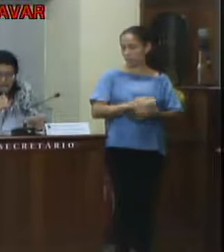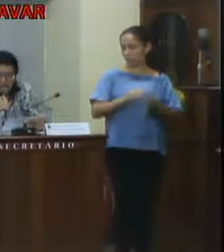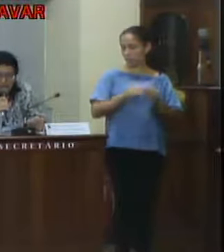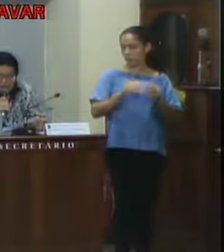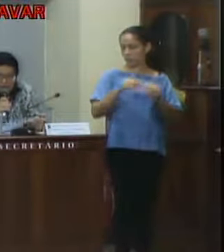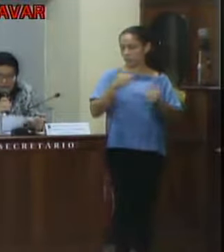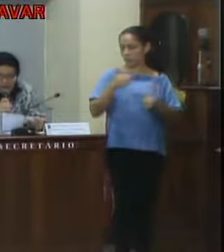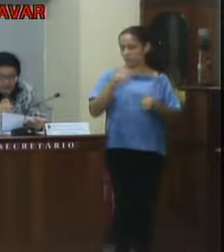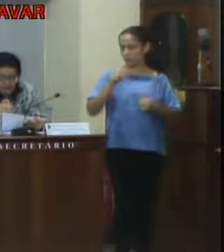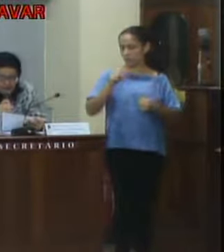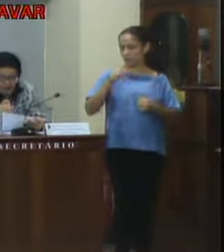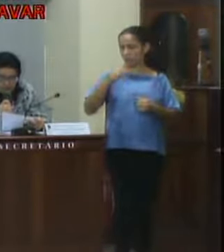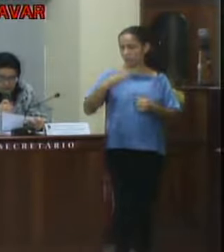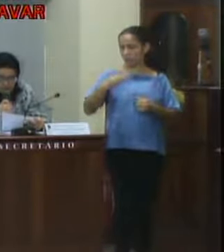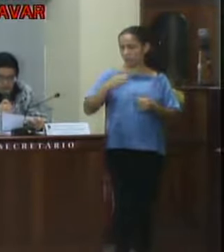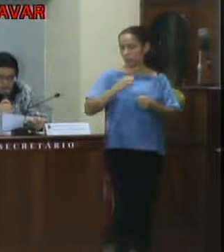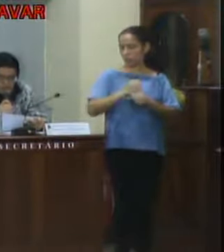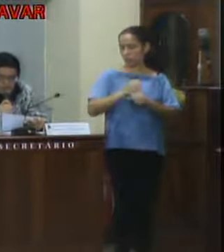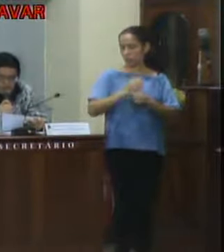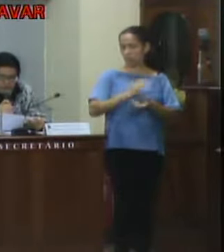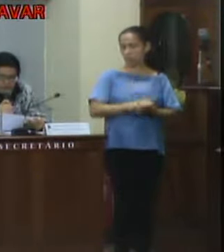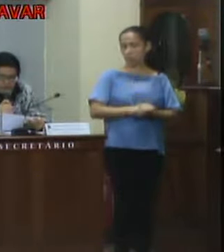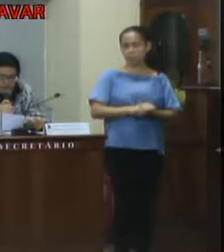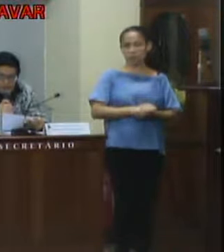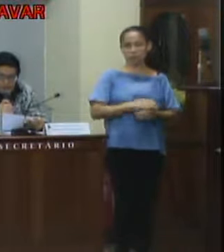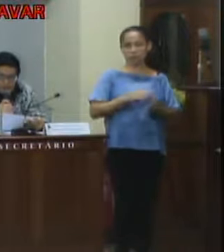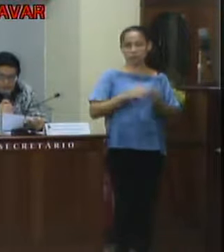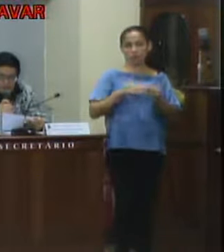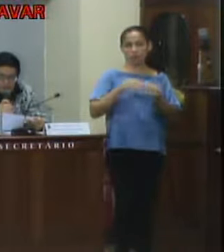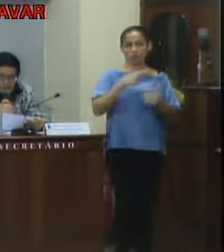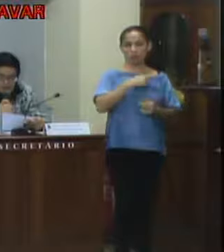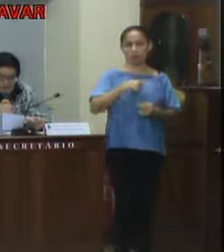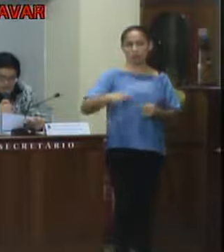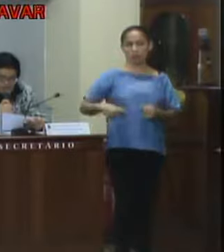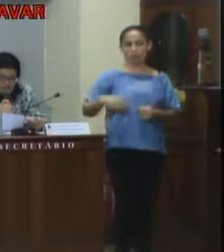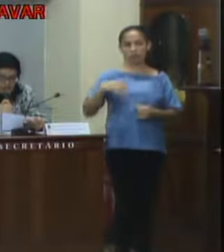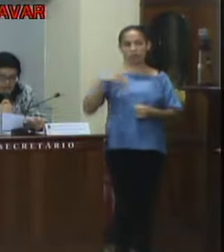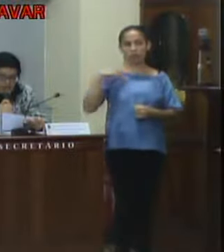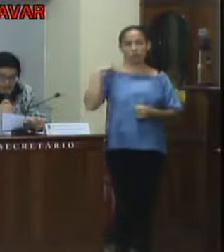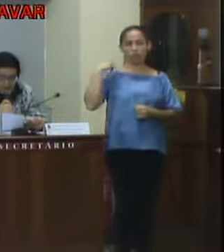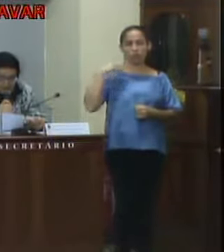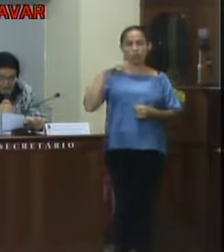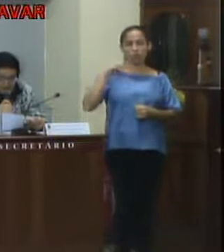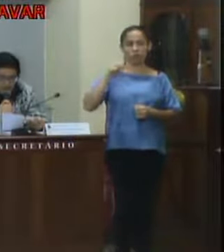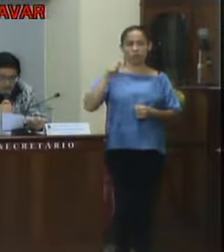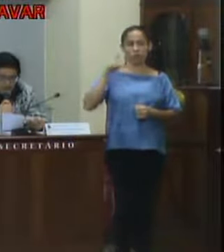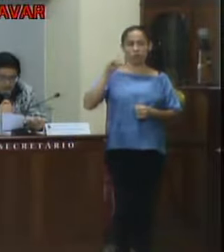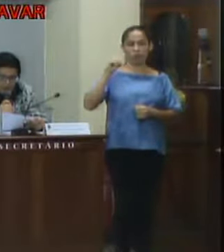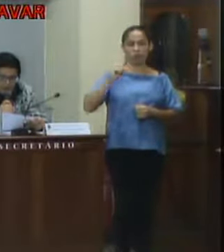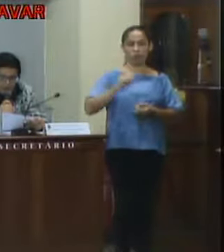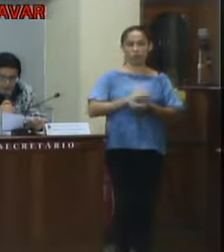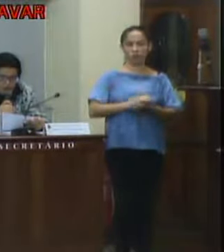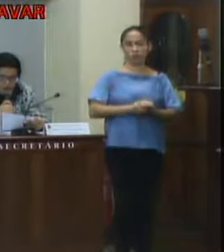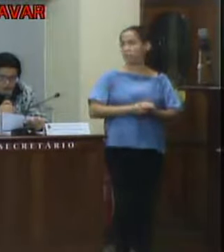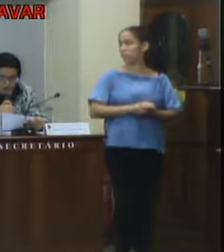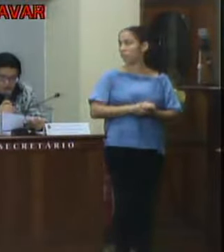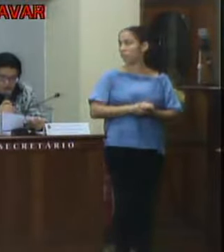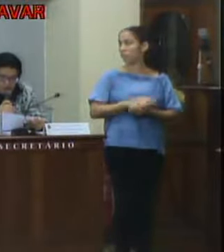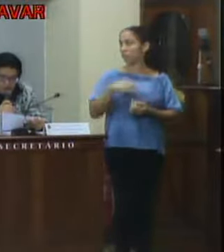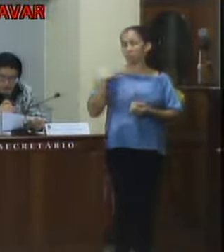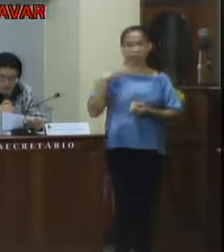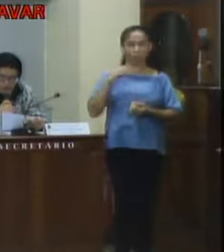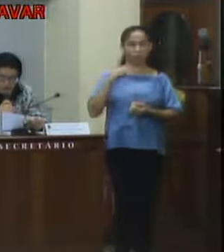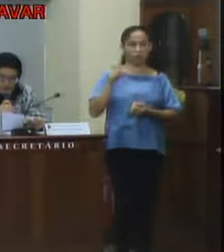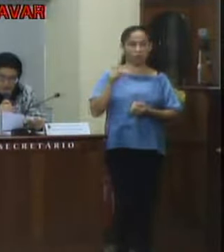Requerimento número 183 de 2018. Excelentíssimo senhor presidente da Câmara de Vereadores de Valença, vereador Saulo Corrêa. O vereador